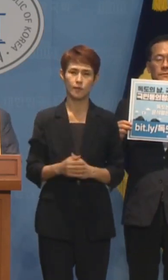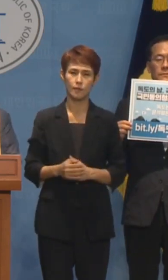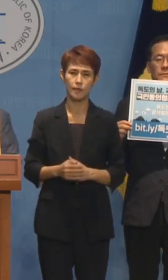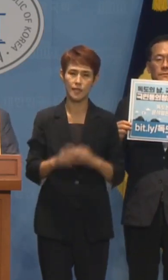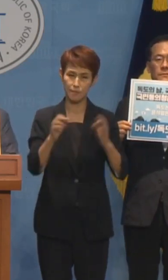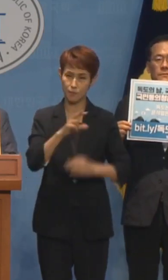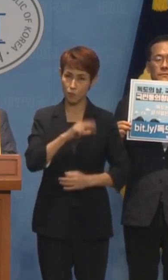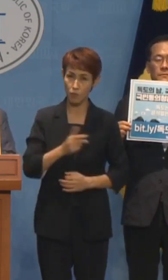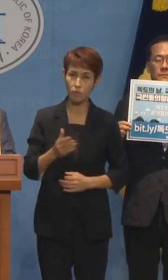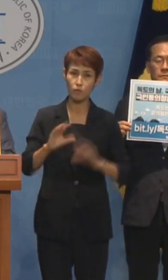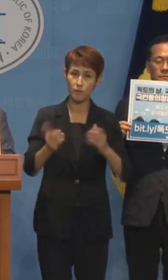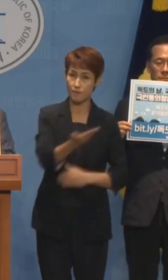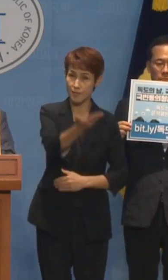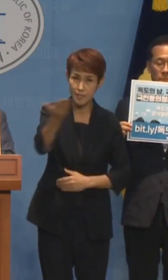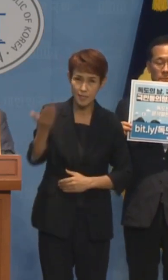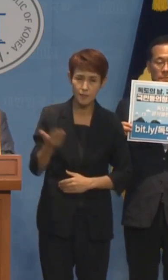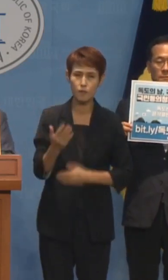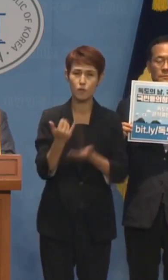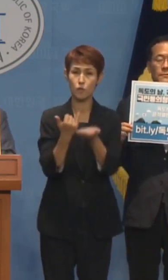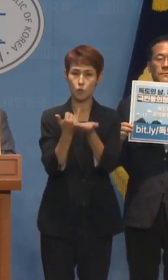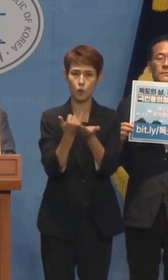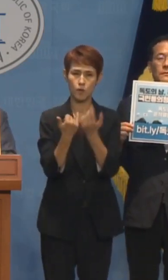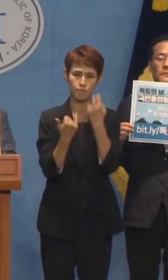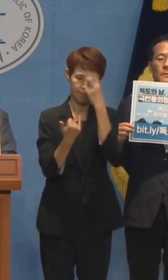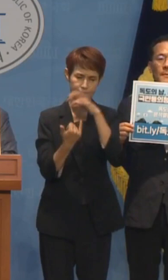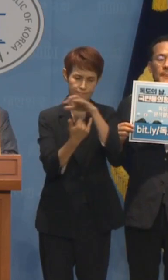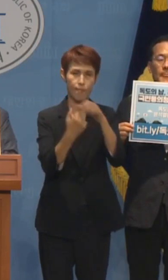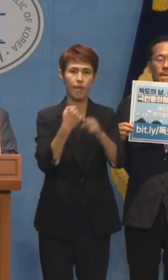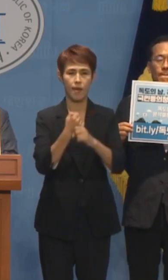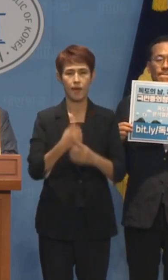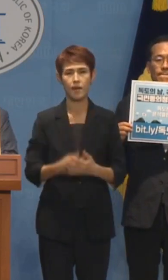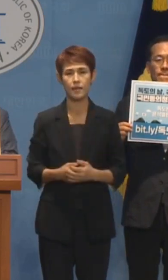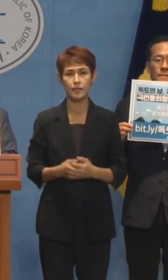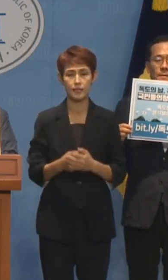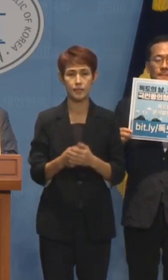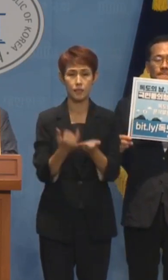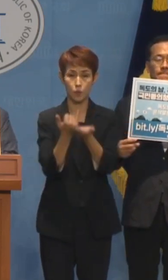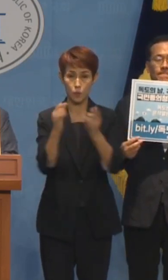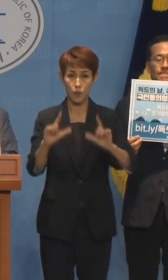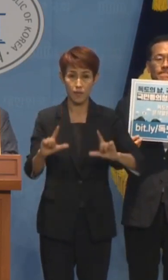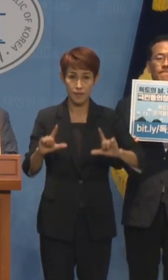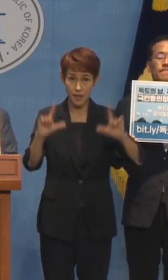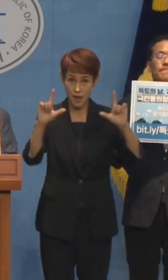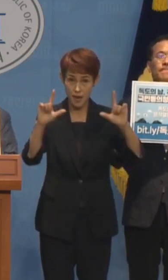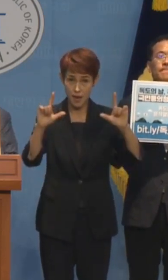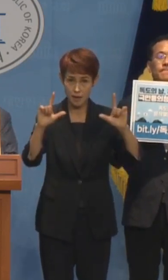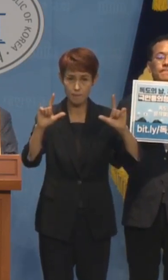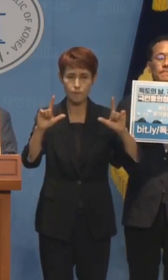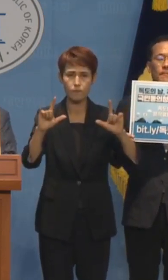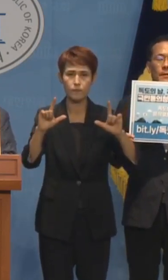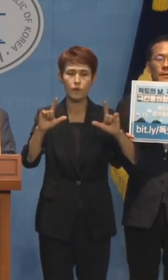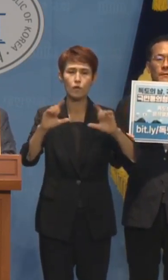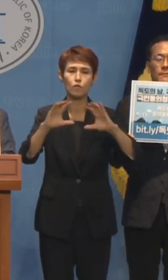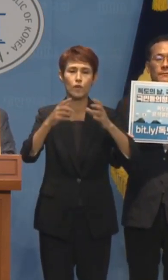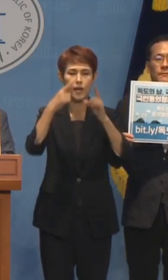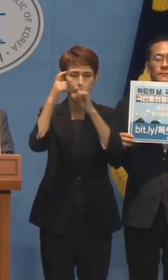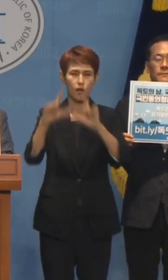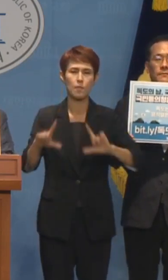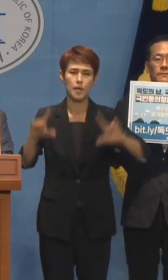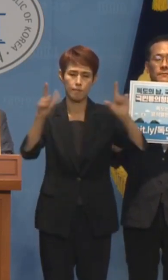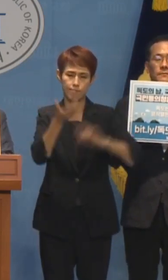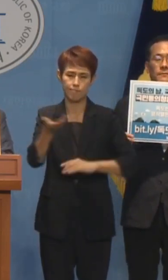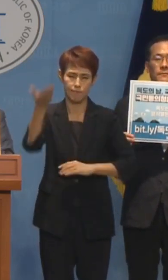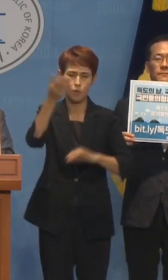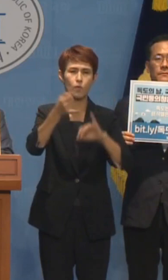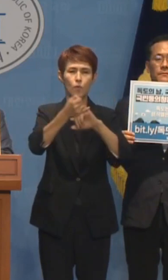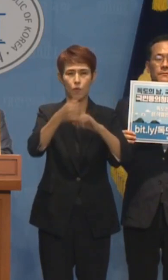우리 국민들이 독도를 지켜낼 것입니다 독도의 날 반드시 어 법정 국가 기념일로 승격돼